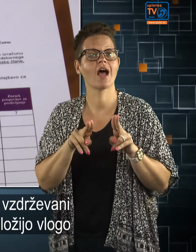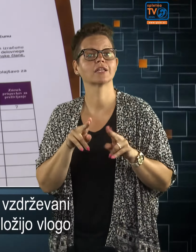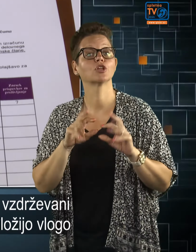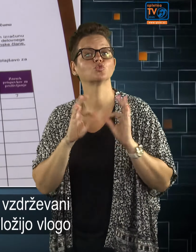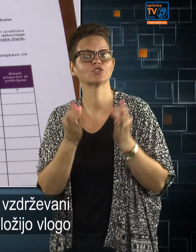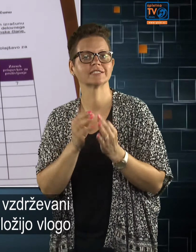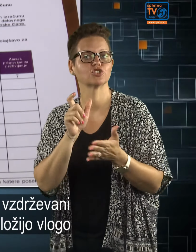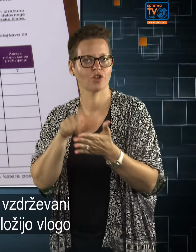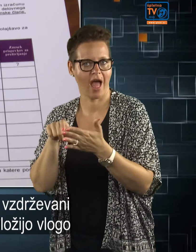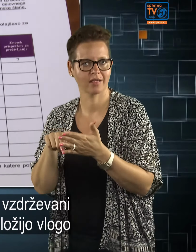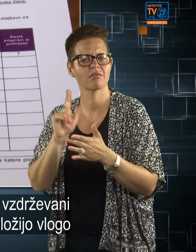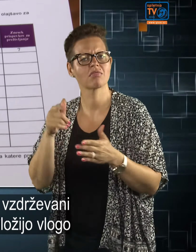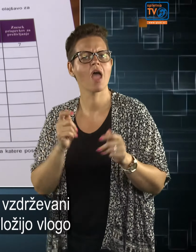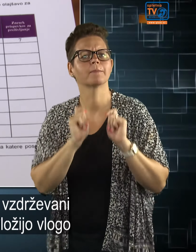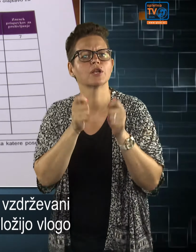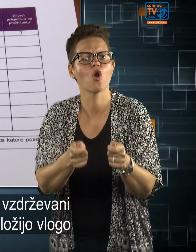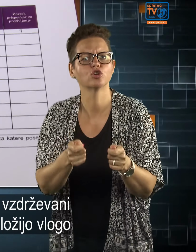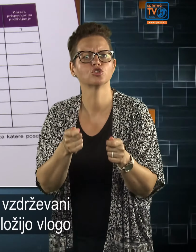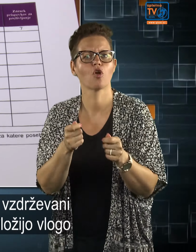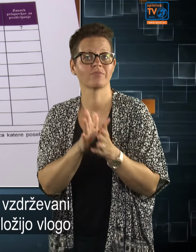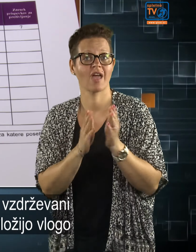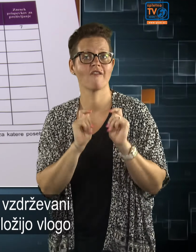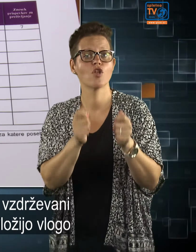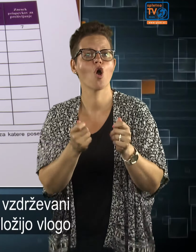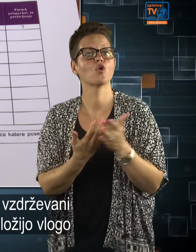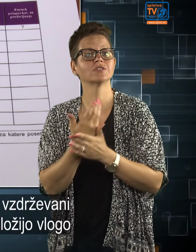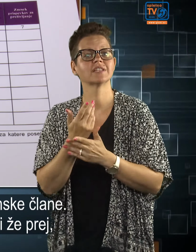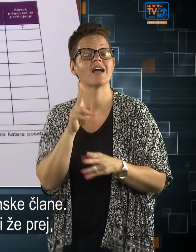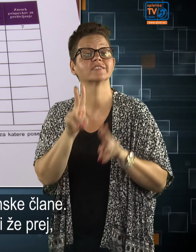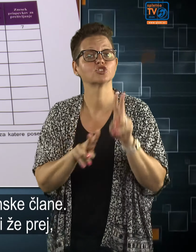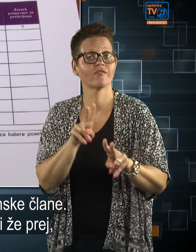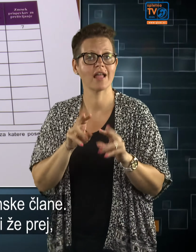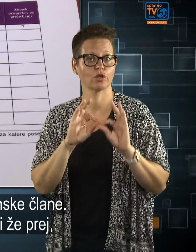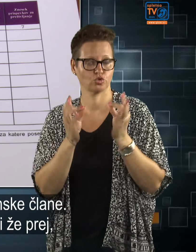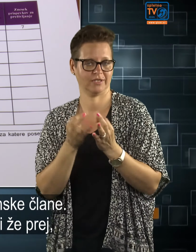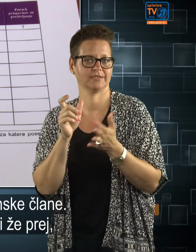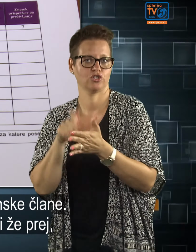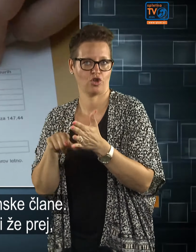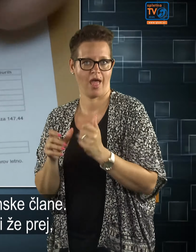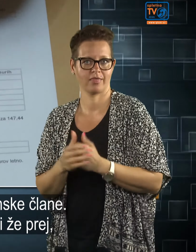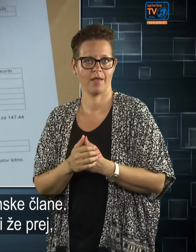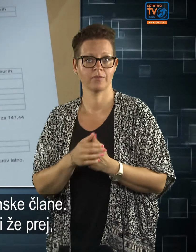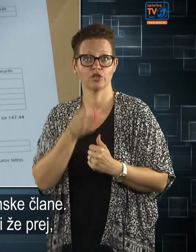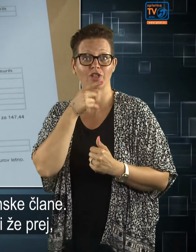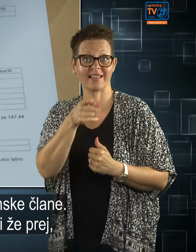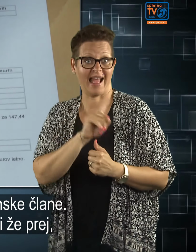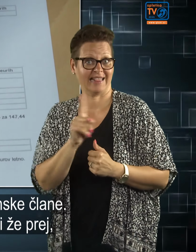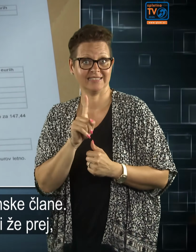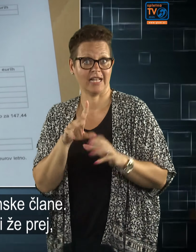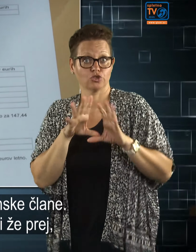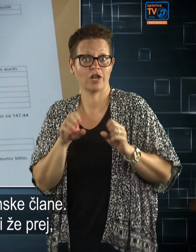družinski člani, naj priložijo vlogo za vzdrževane družinske člane. Če tega niste storili že